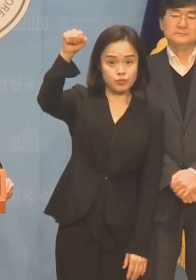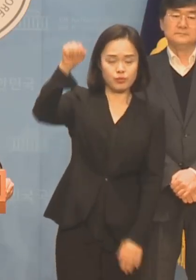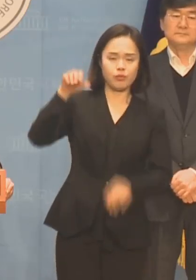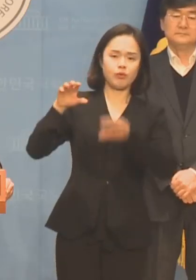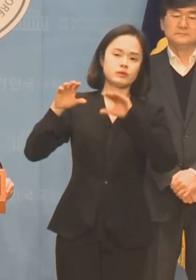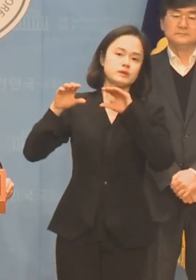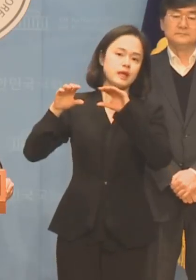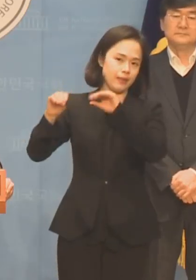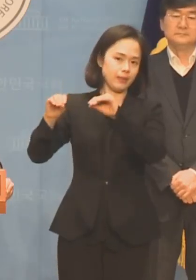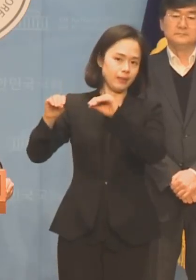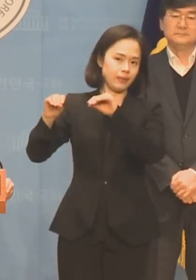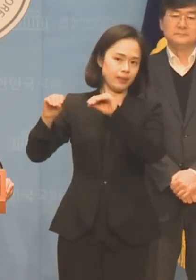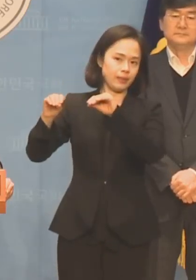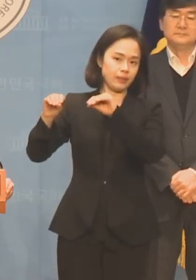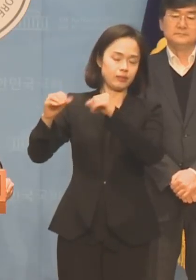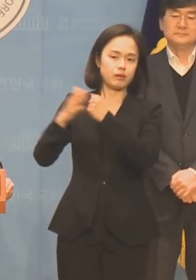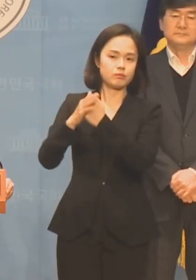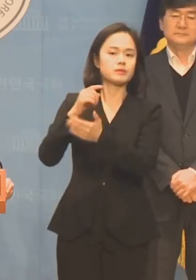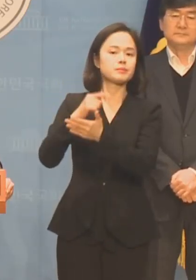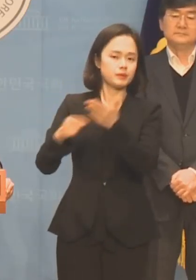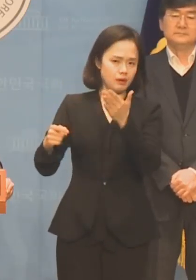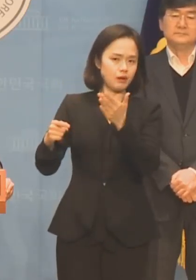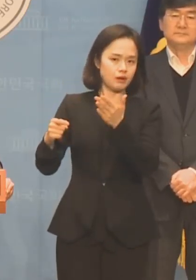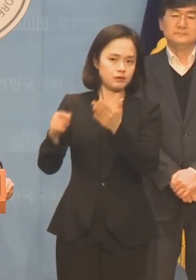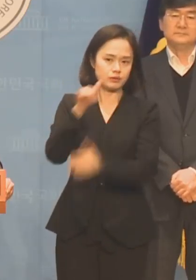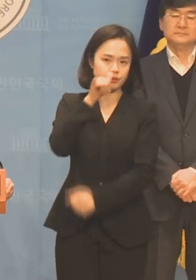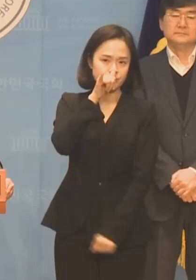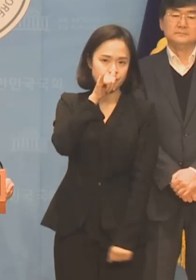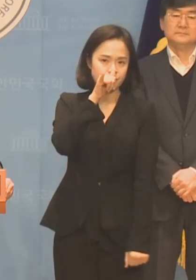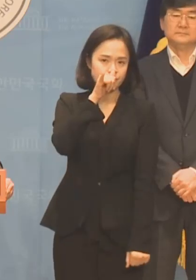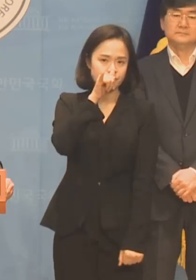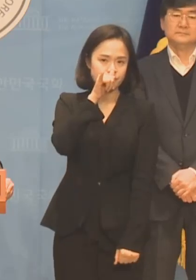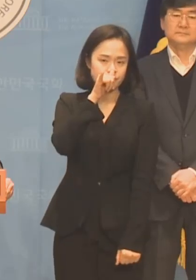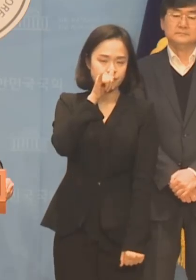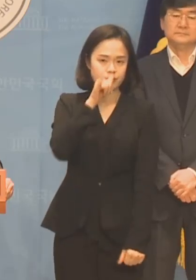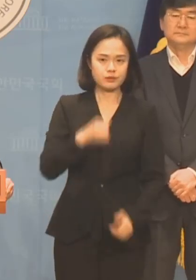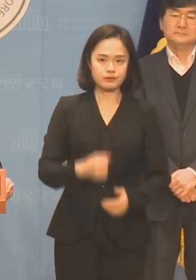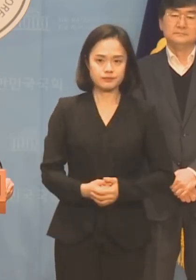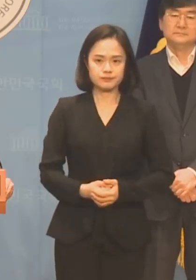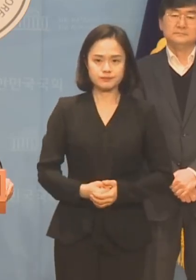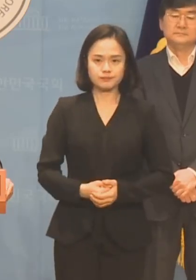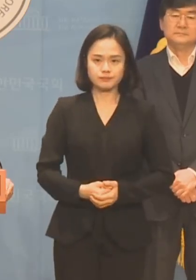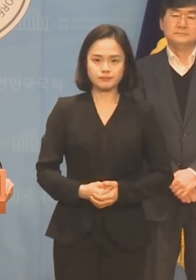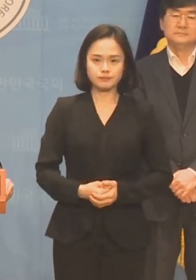공직선거에 출마를 할 수 없는 불이익을 받게 됩니다. 그래서 거의 한 5년 동안